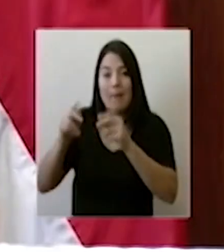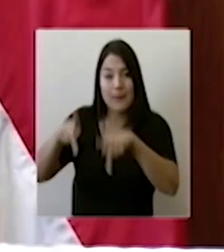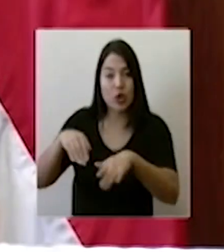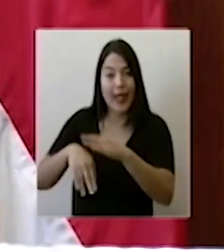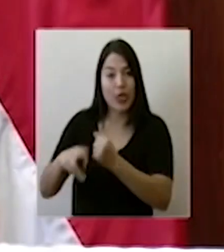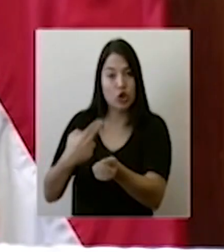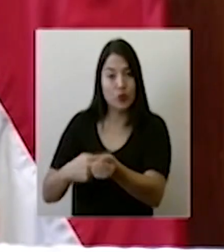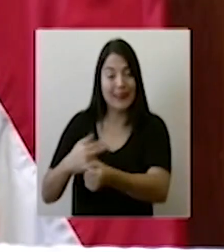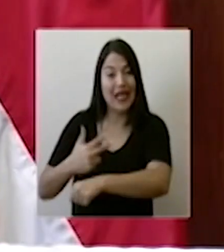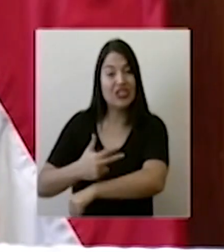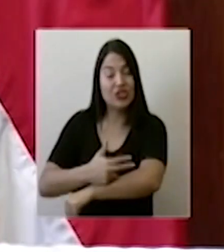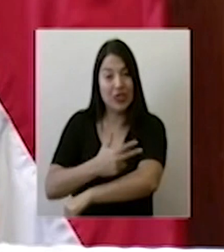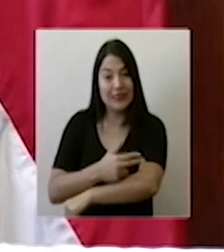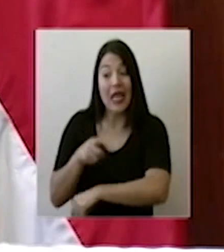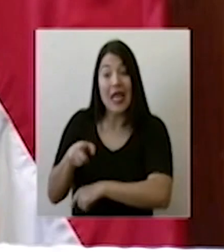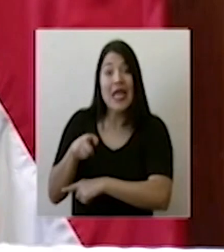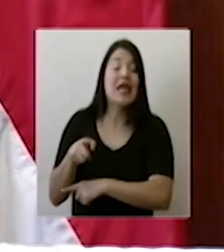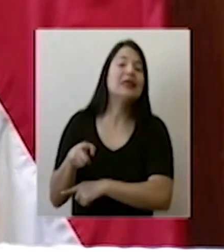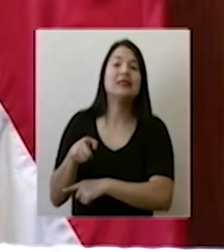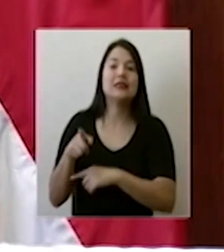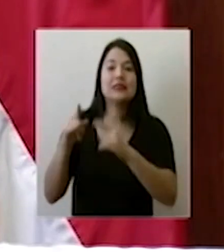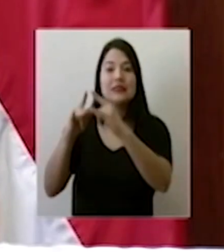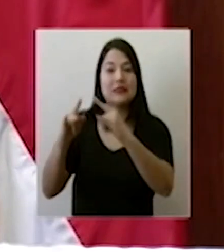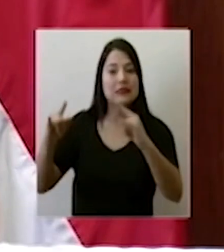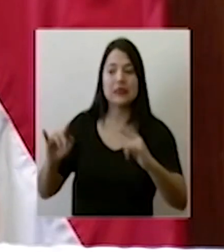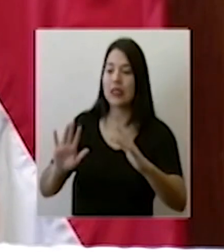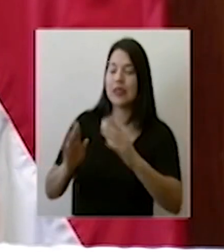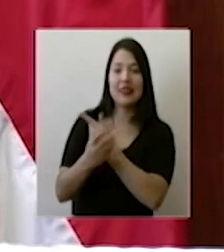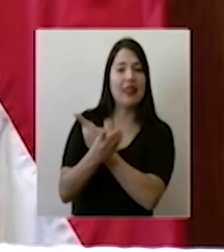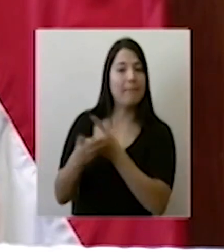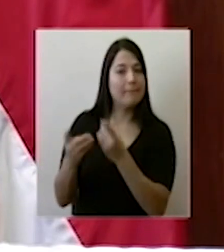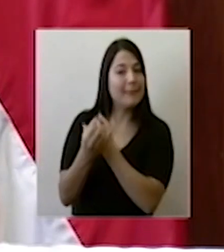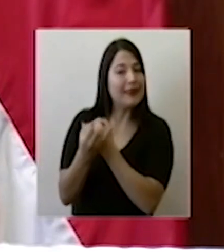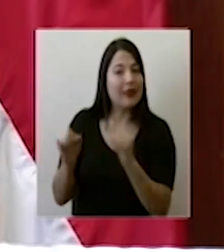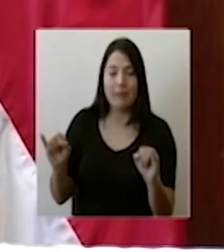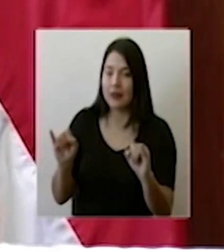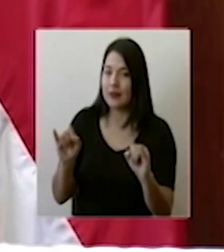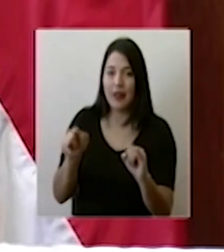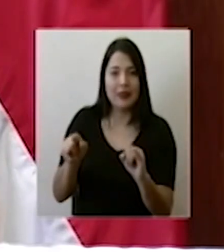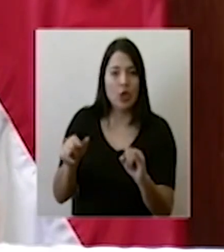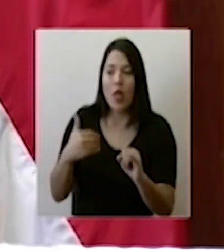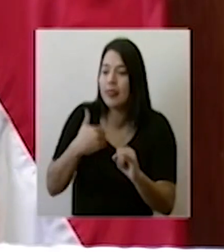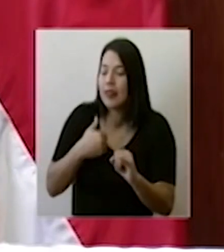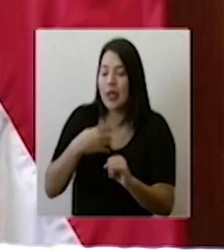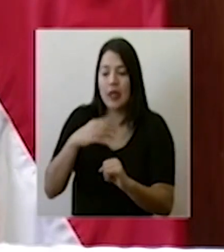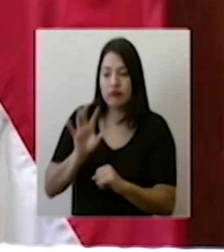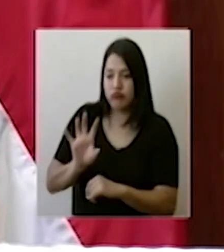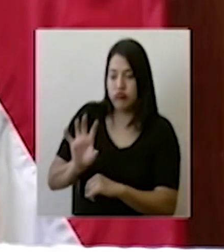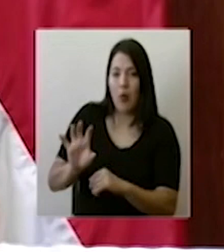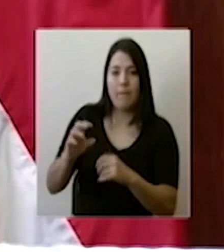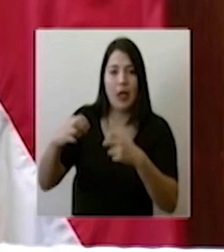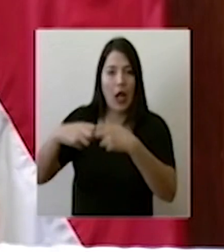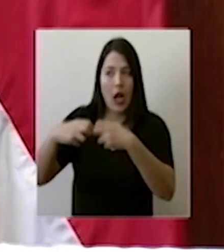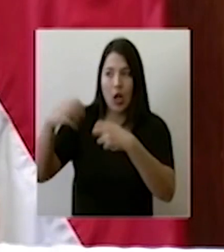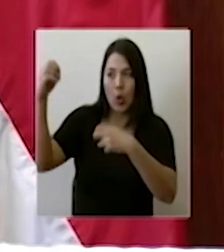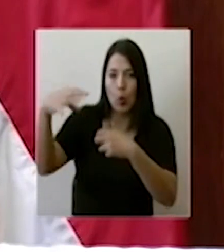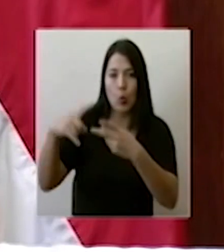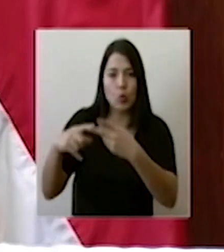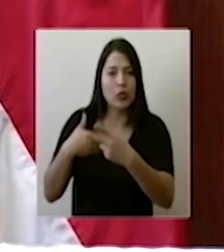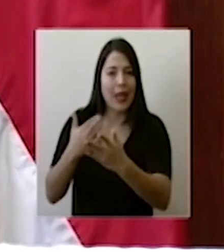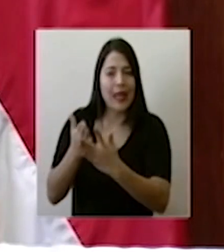de los Chiles ante el COVID-19. Con esto, el servicio de emergencia se trasladará a la unidad médica móvil para la atención